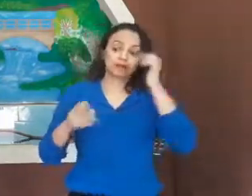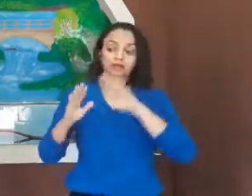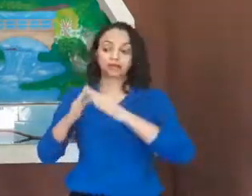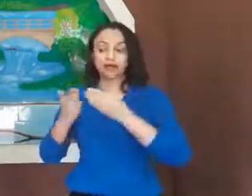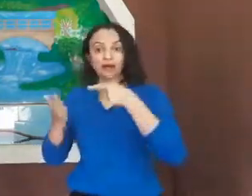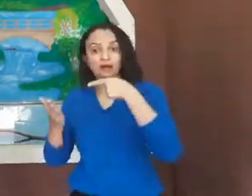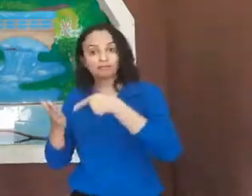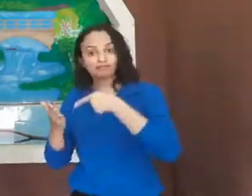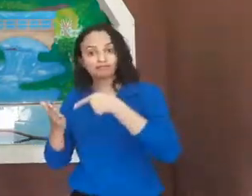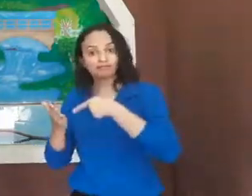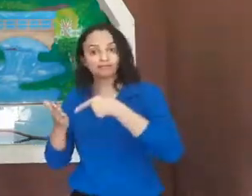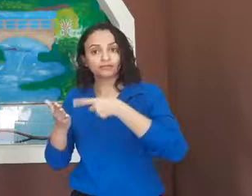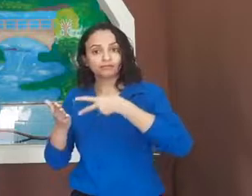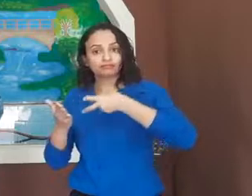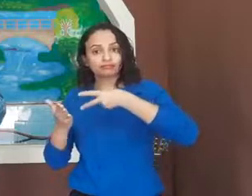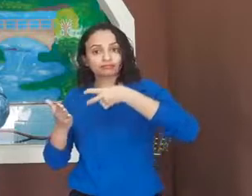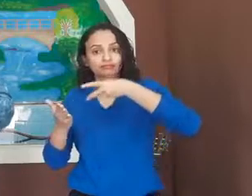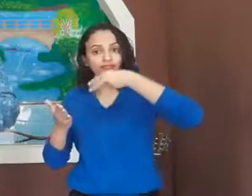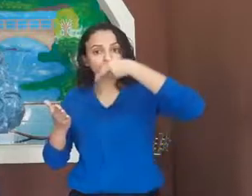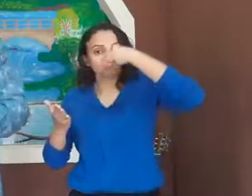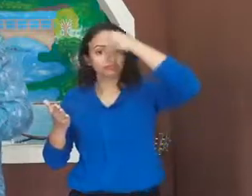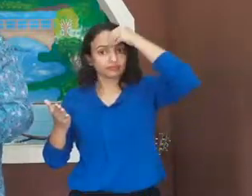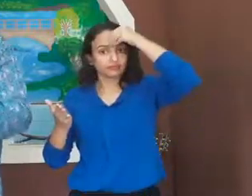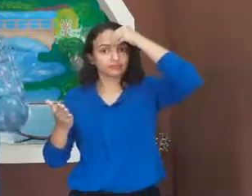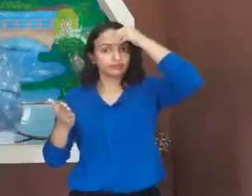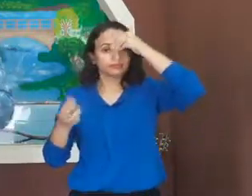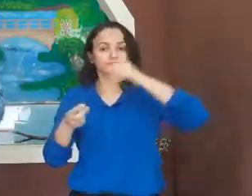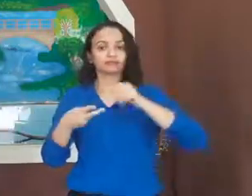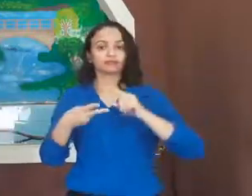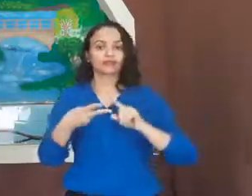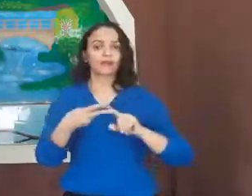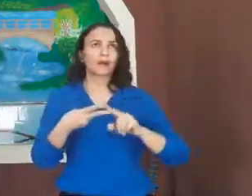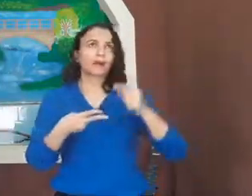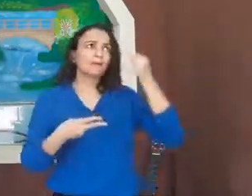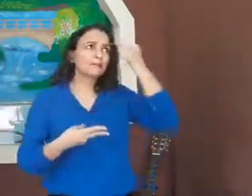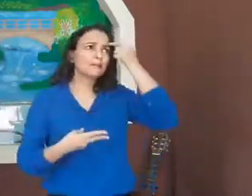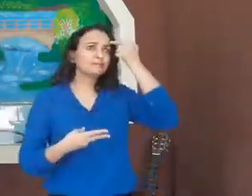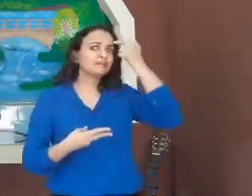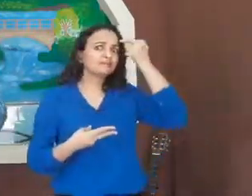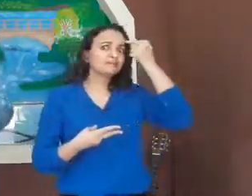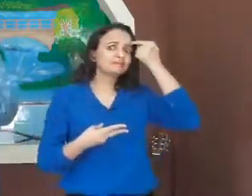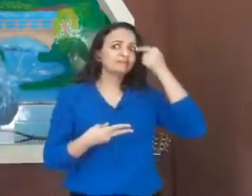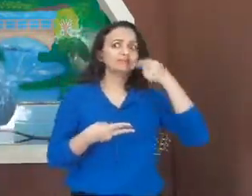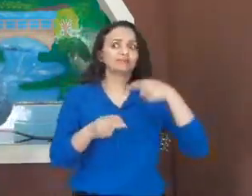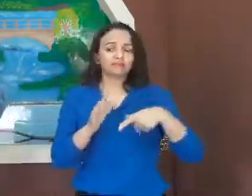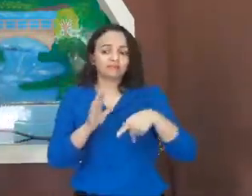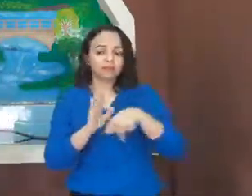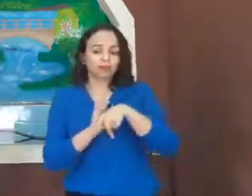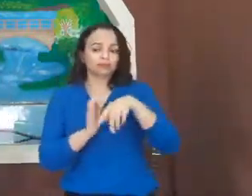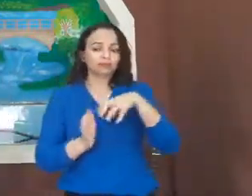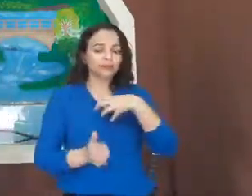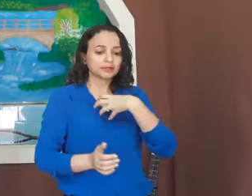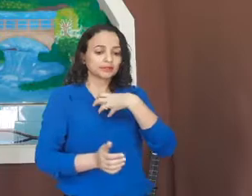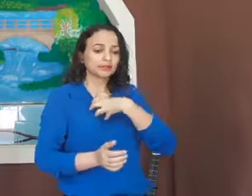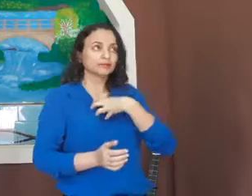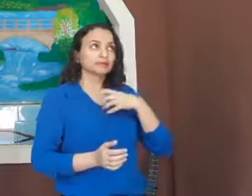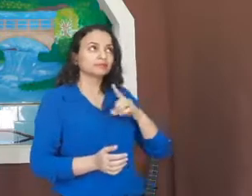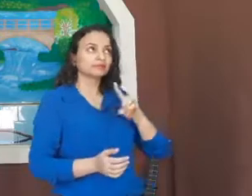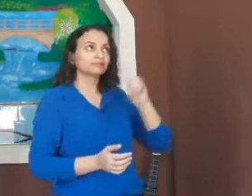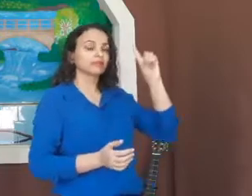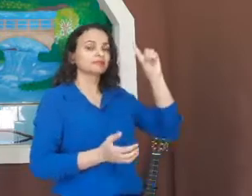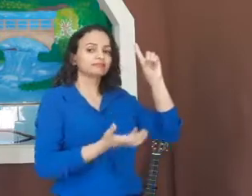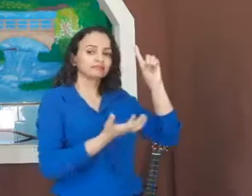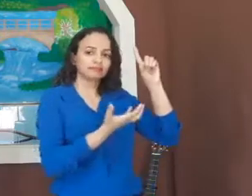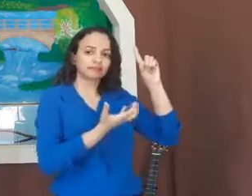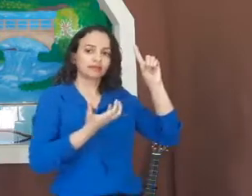e colocando aqueles conceitos e aquele pensamento e aquele sentimento que Deus